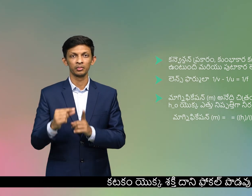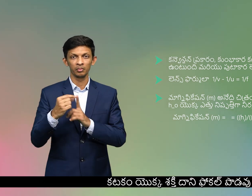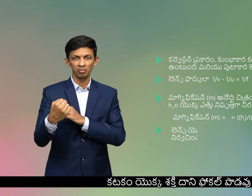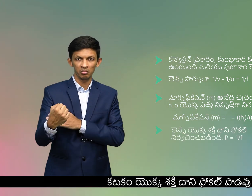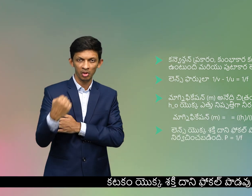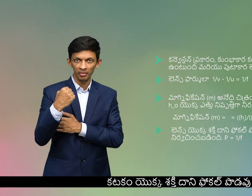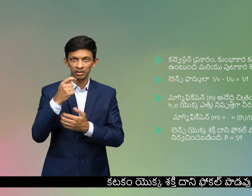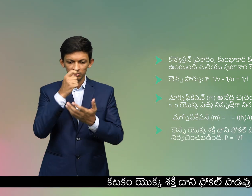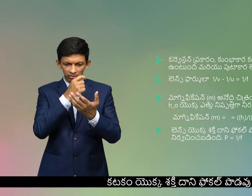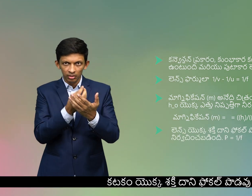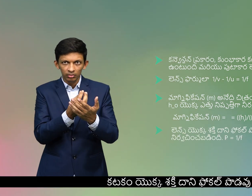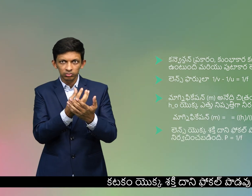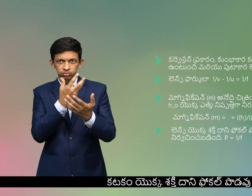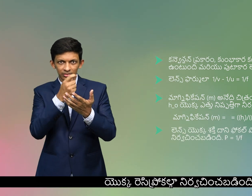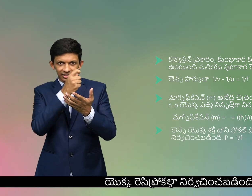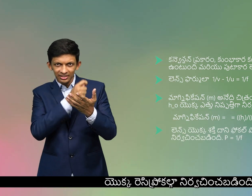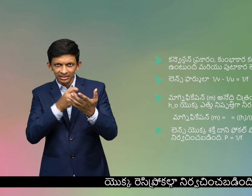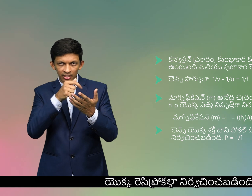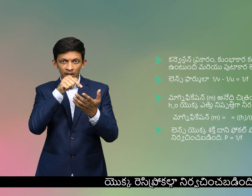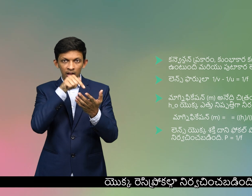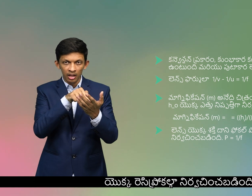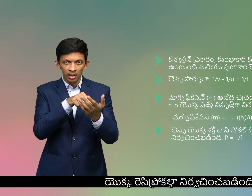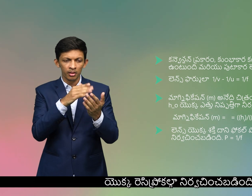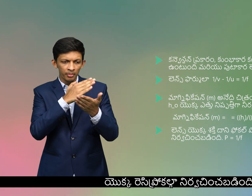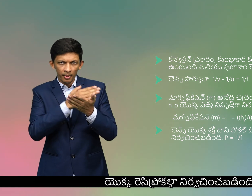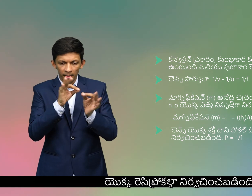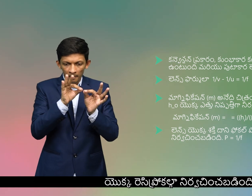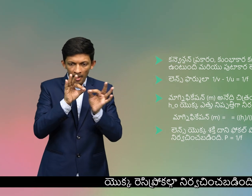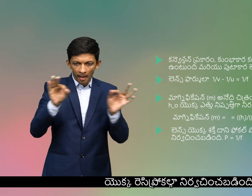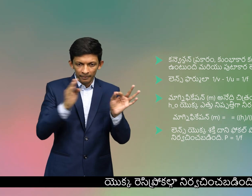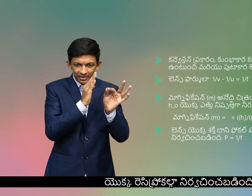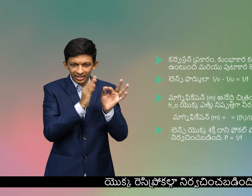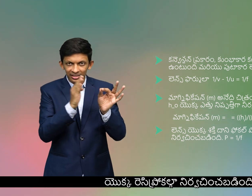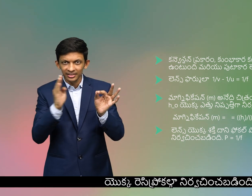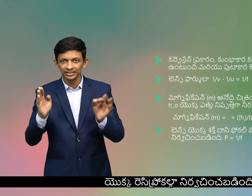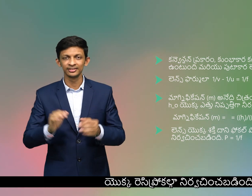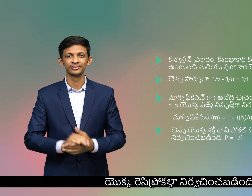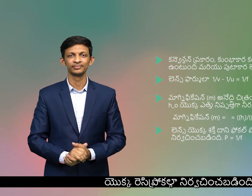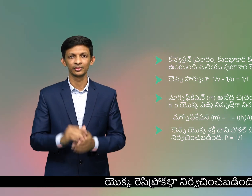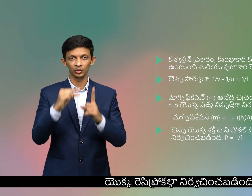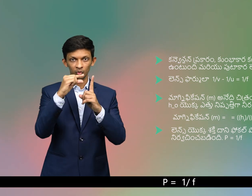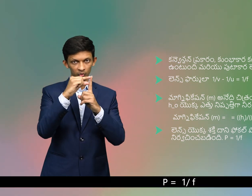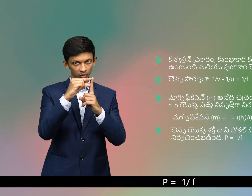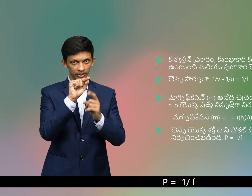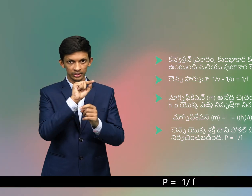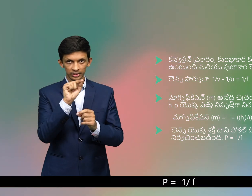కటకం యొక్క శక్తి దాని ఫోకల్ పొడవు యొక్క రెసిప్రోకల్గా నిర్వచించబడింది. P